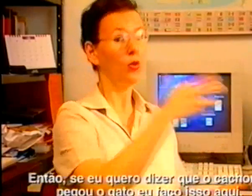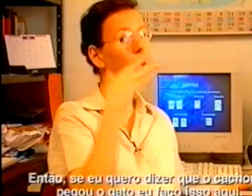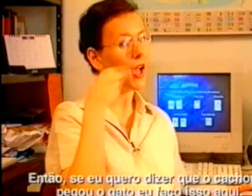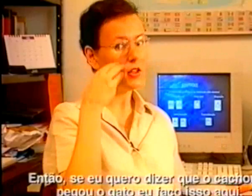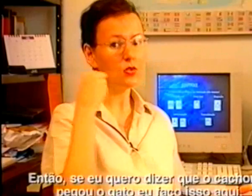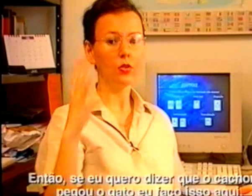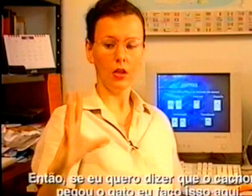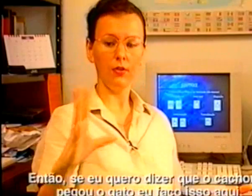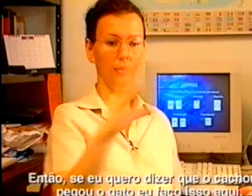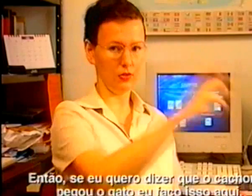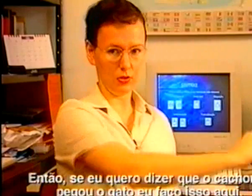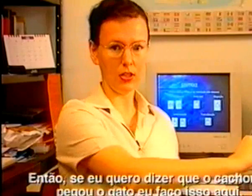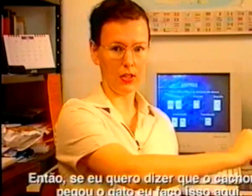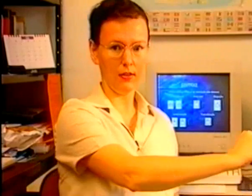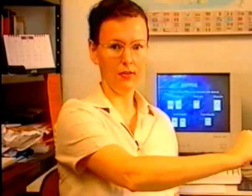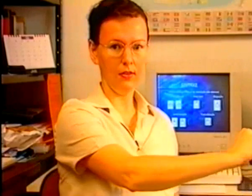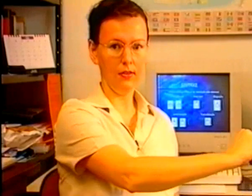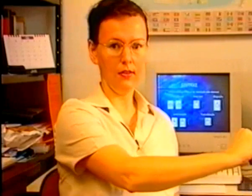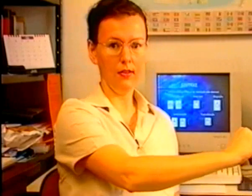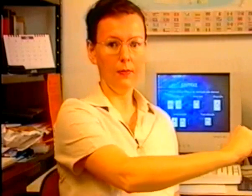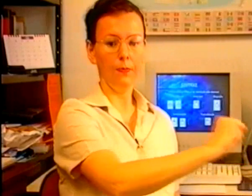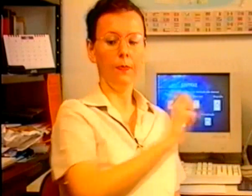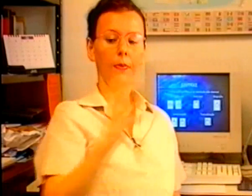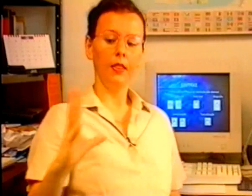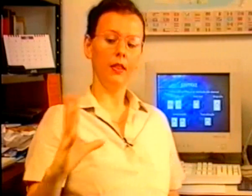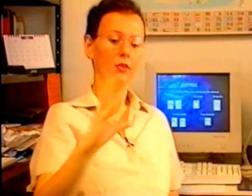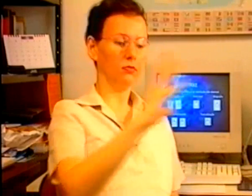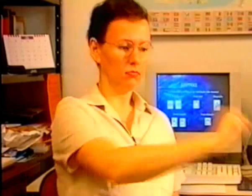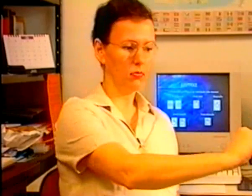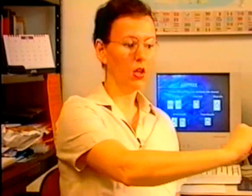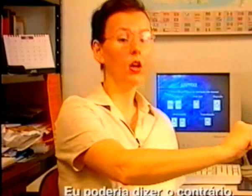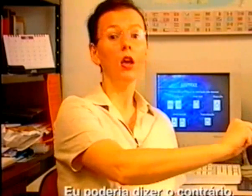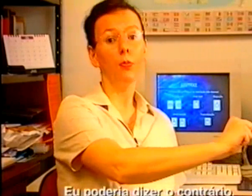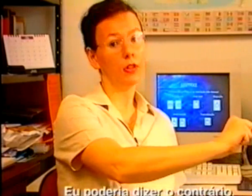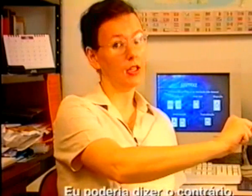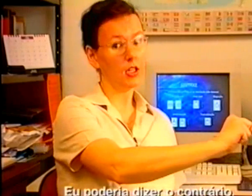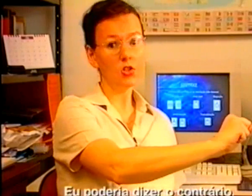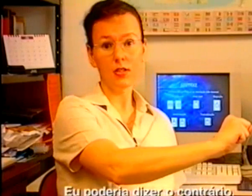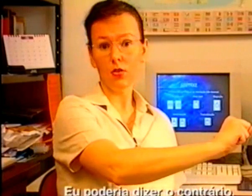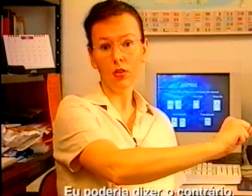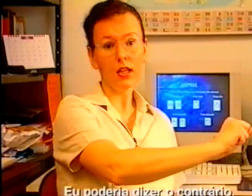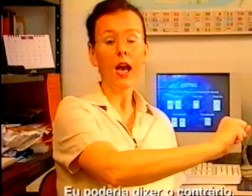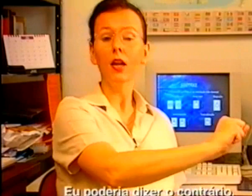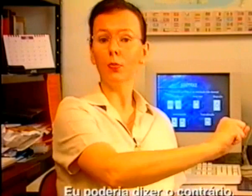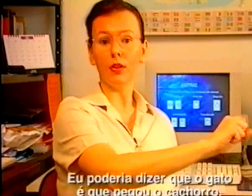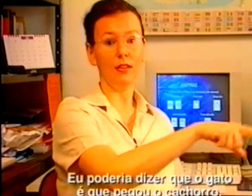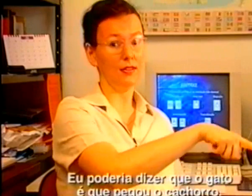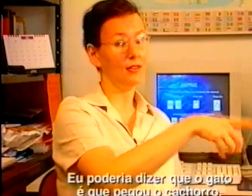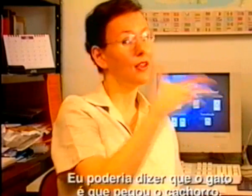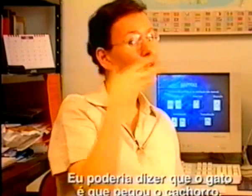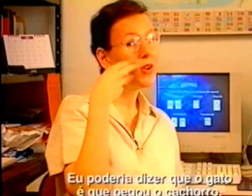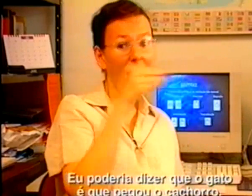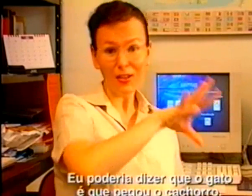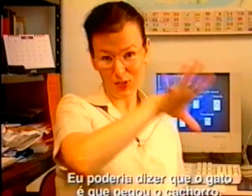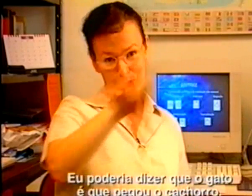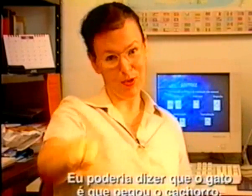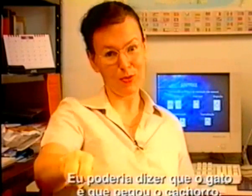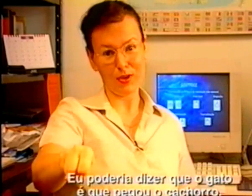pegou o gato, eu faço isso aqui. Então, eu poderia dizer o contrário, eu poderia dizer que o gato que pegou